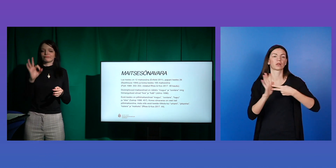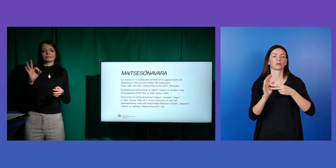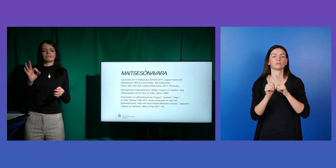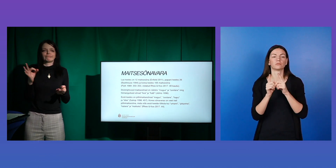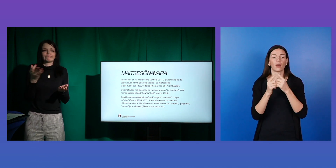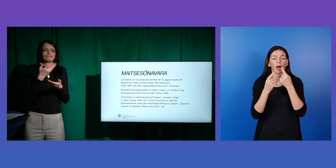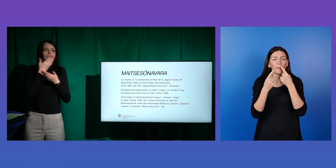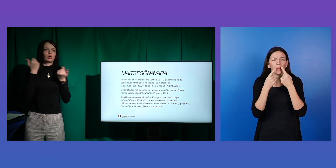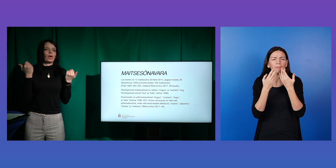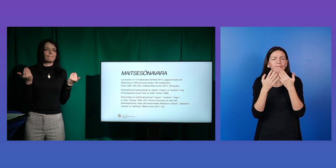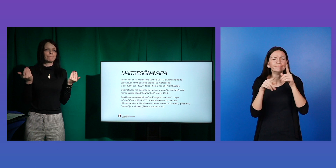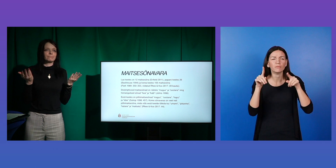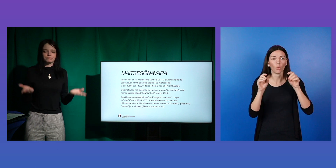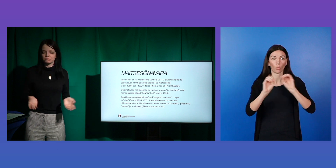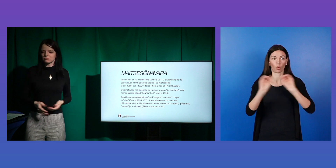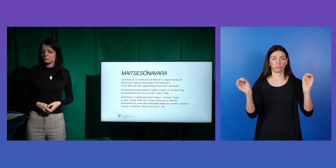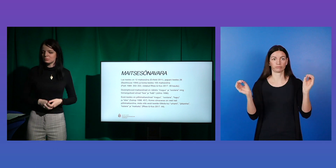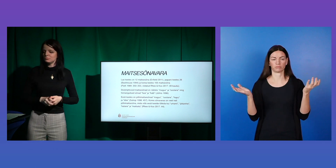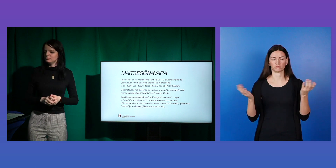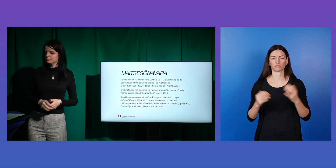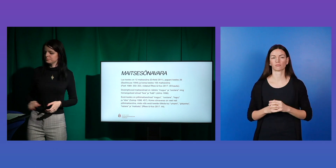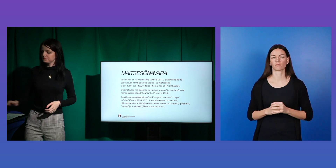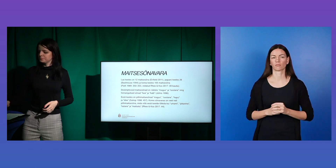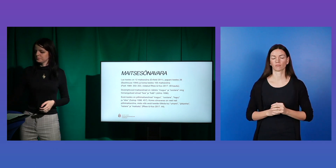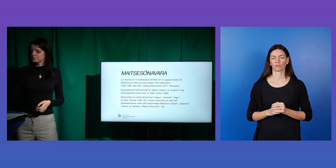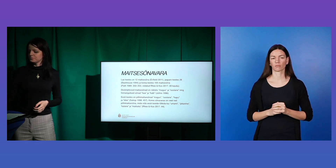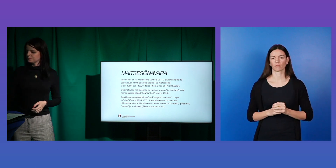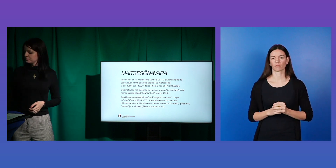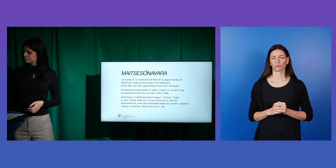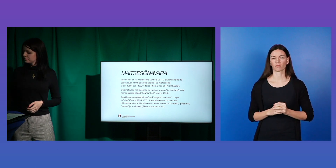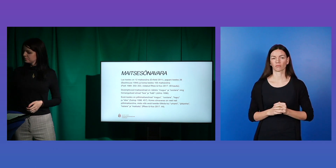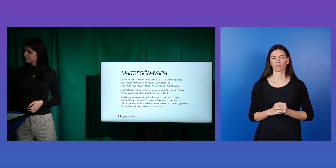see tähendab, et ei ole maitset lihtsalt.